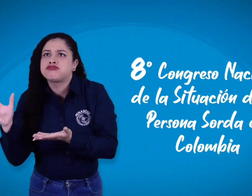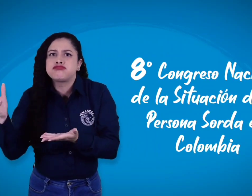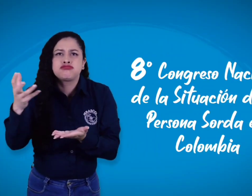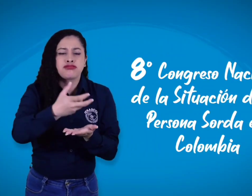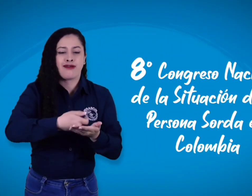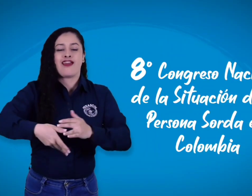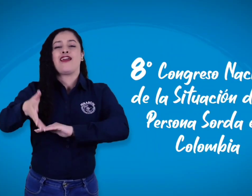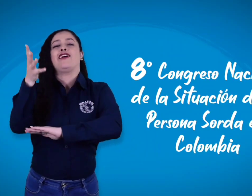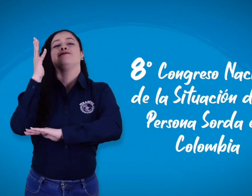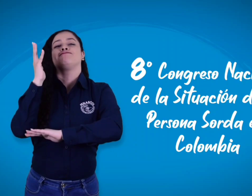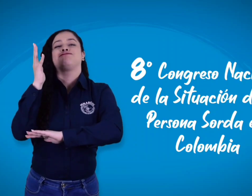colombia